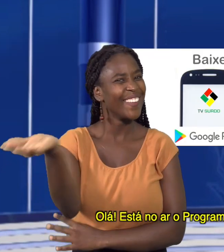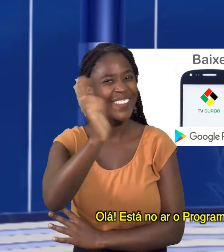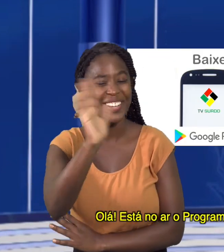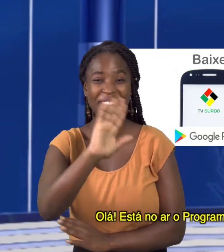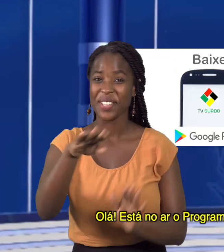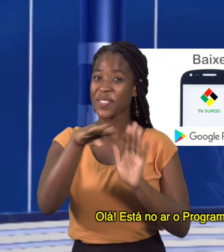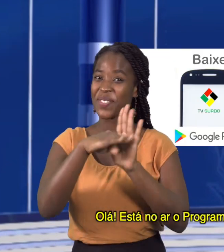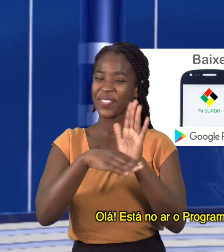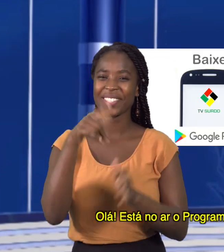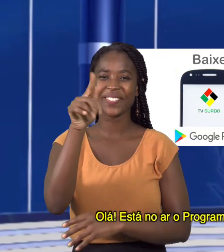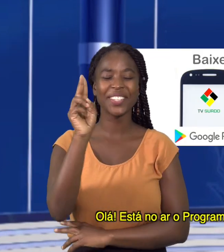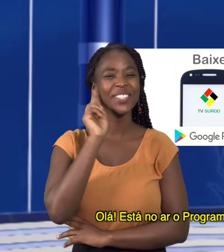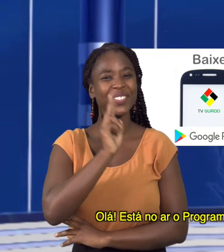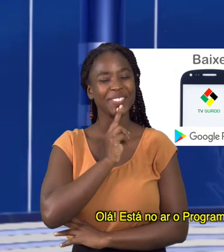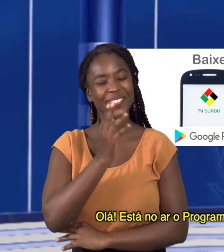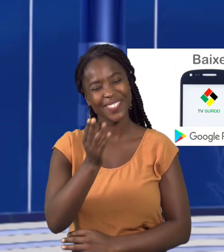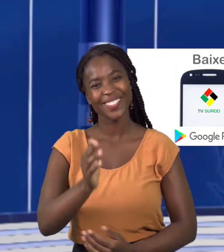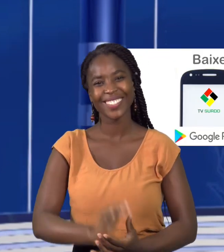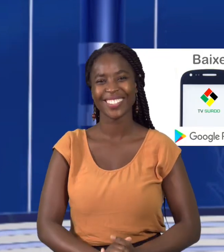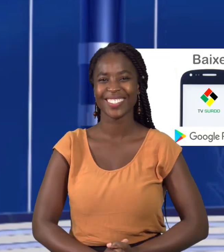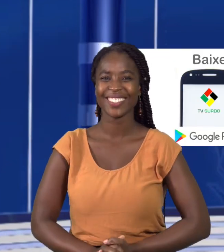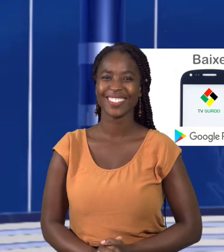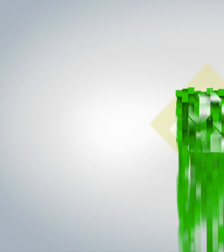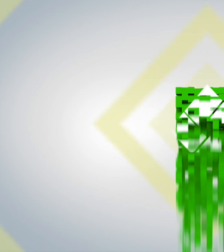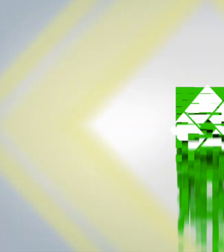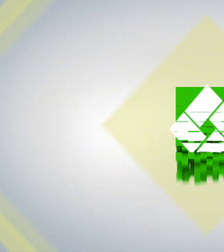Olá, está no ar o programa da TV Surdo.